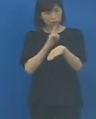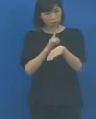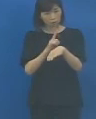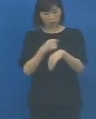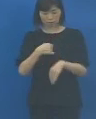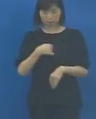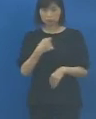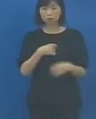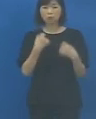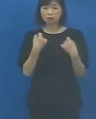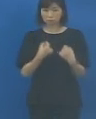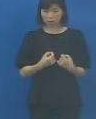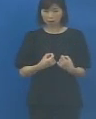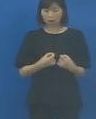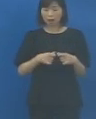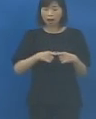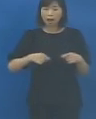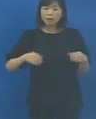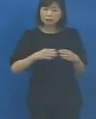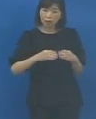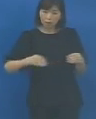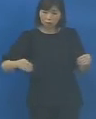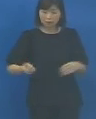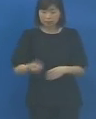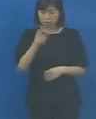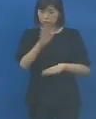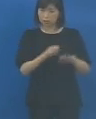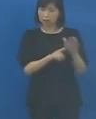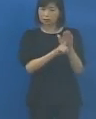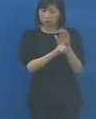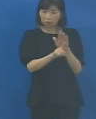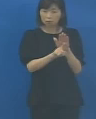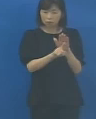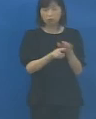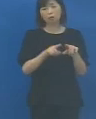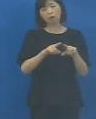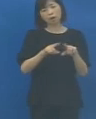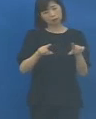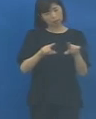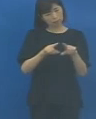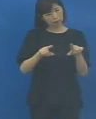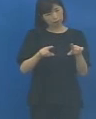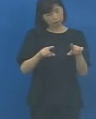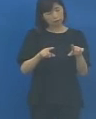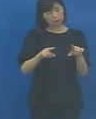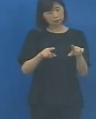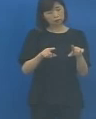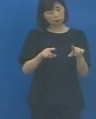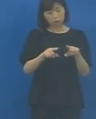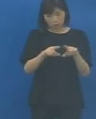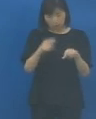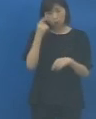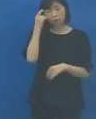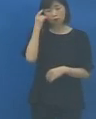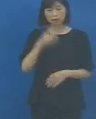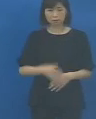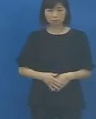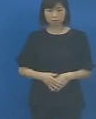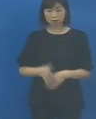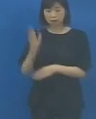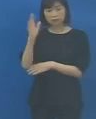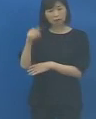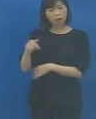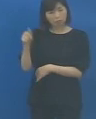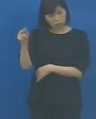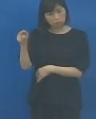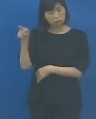個人は全国で緊急事態宣言が出ても何らおかしくない、と思ってます。ただここは政府にその権限が